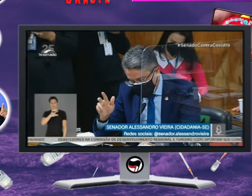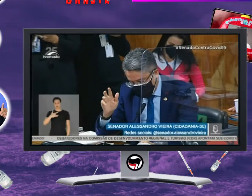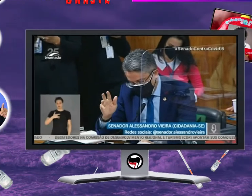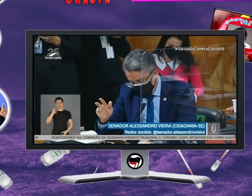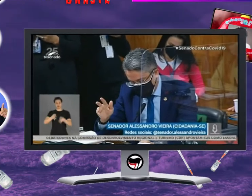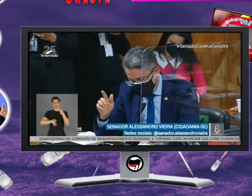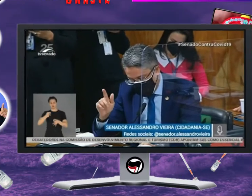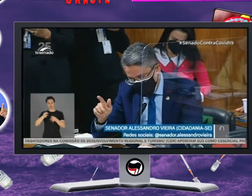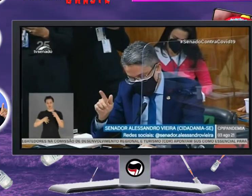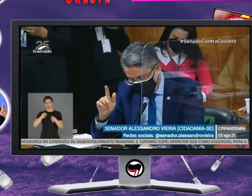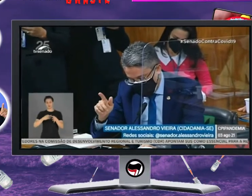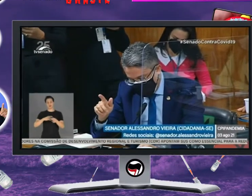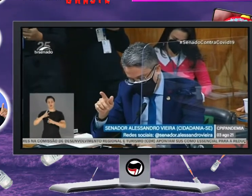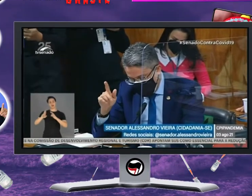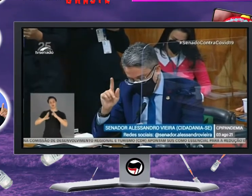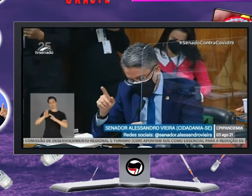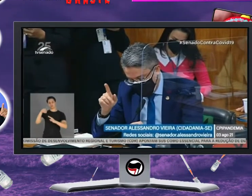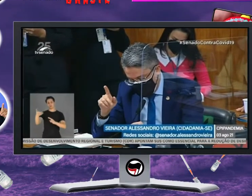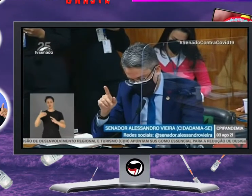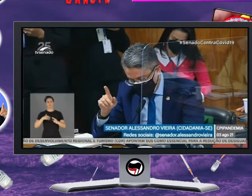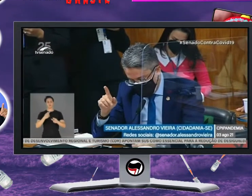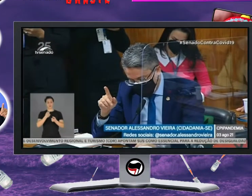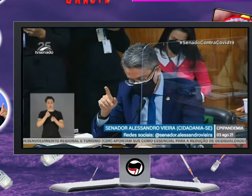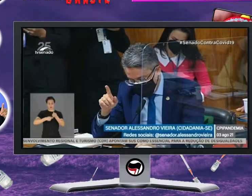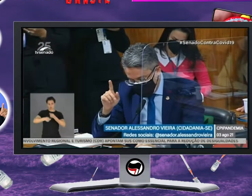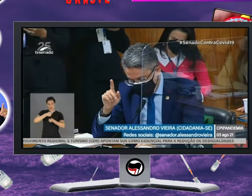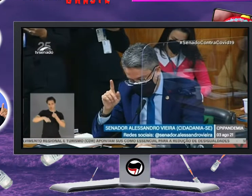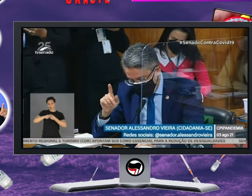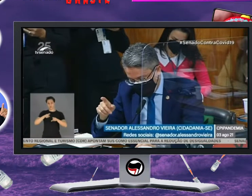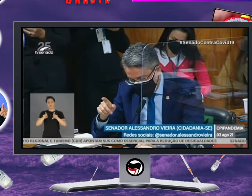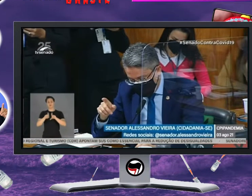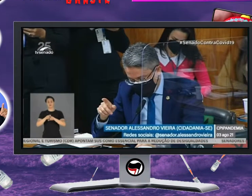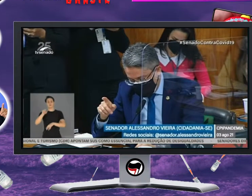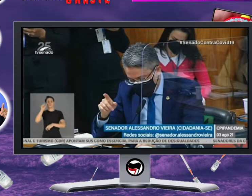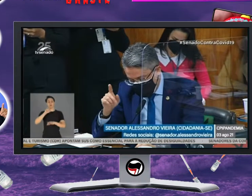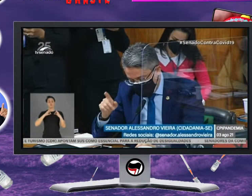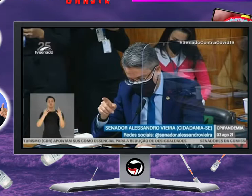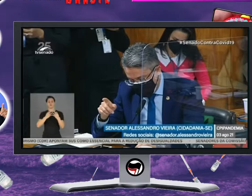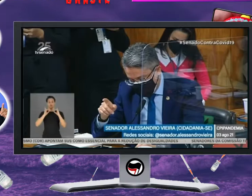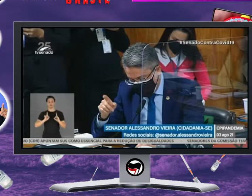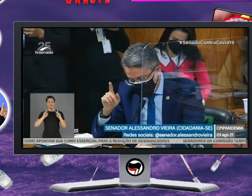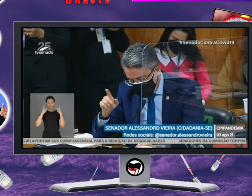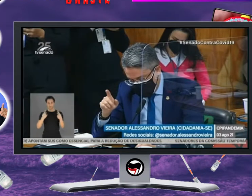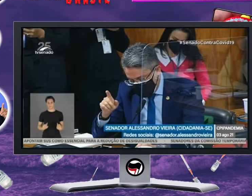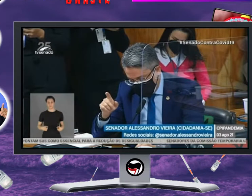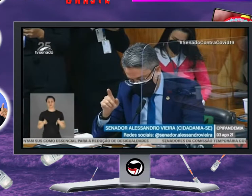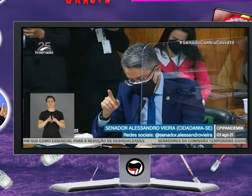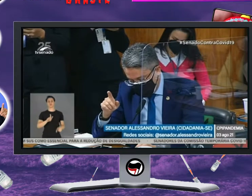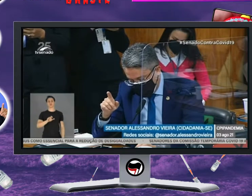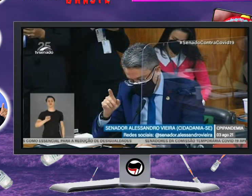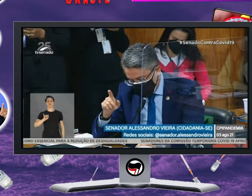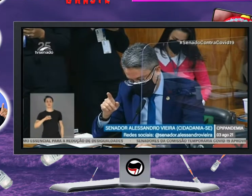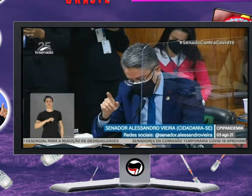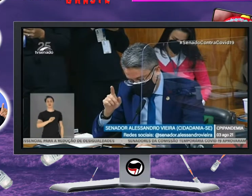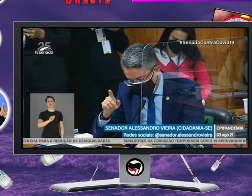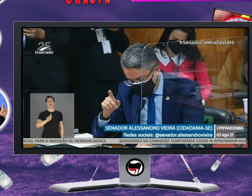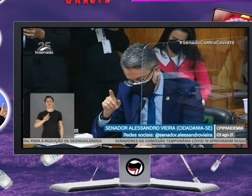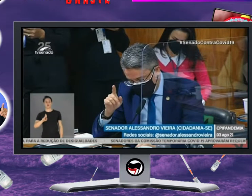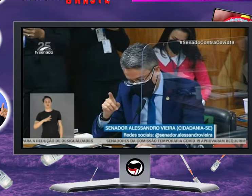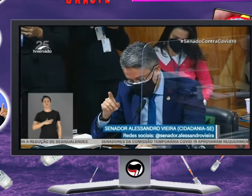Relações Exteriores, Economia, Cidadania, Mulher, Família e Direitos Humanos, Secretaria-Geral da Presidência, Secretaria de Governo, GSI, AGU, CGU, Banco Central, Anvisa,